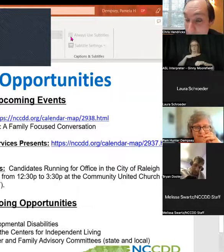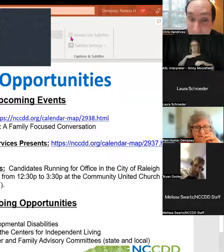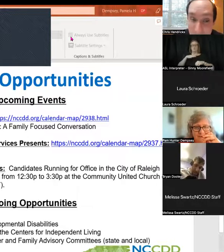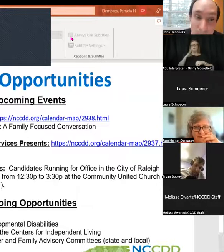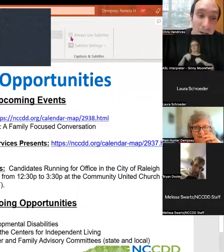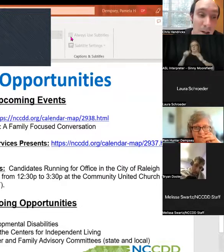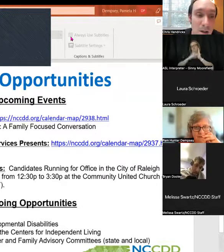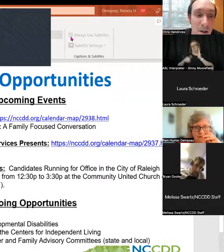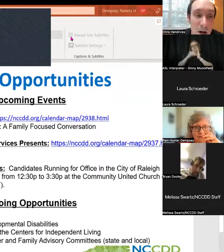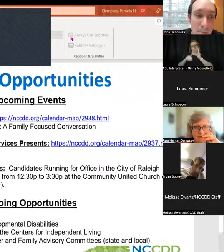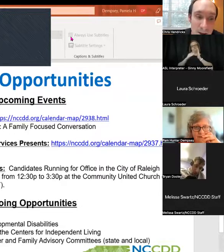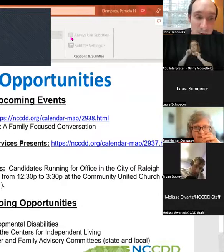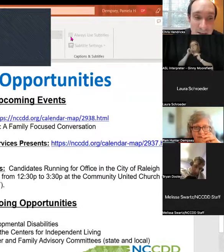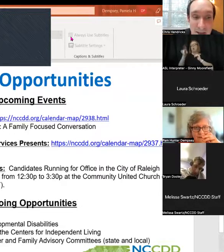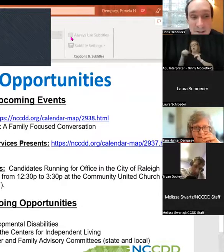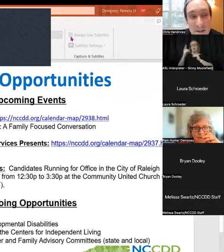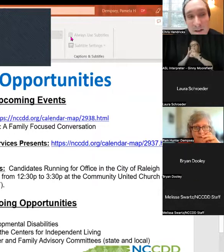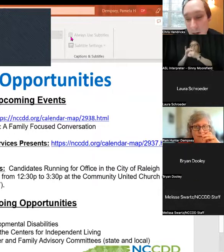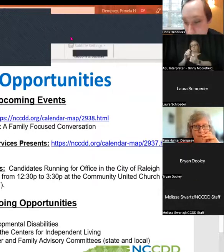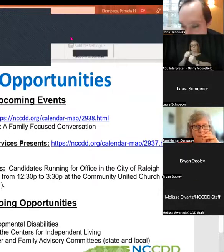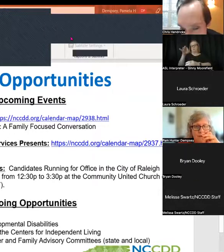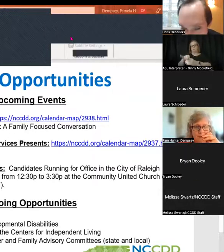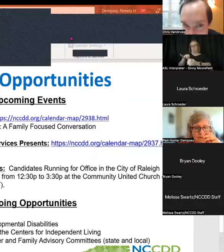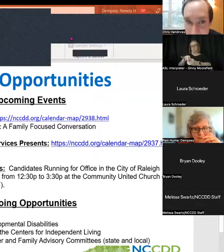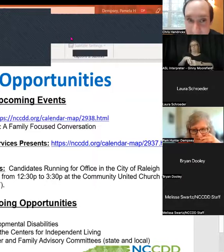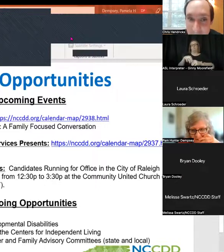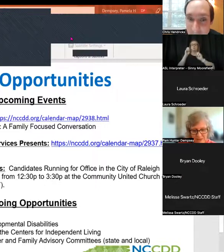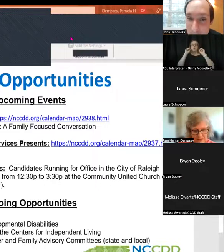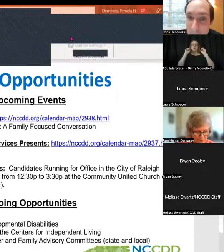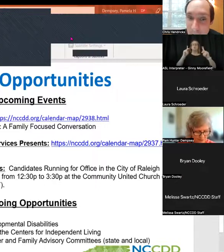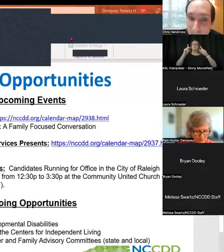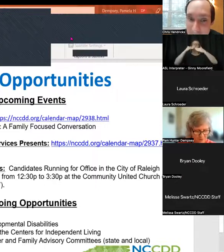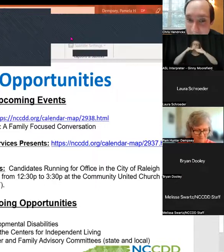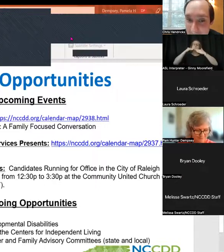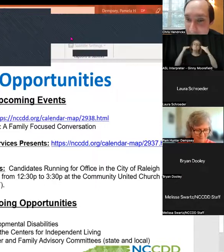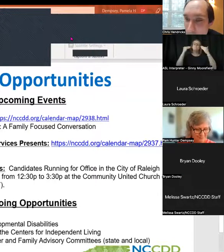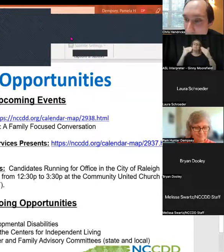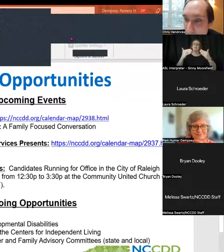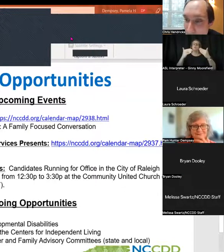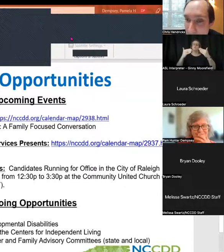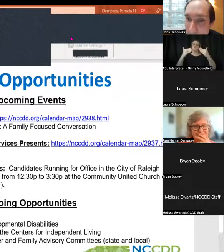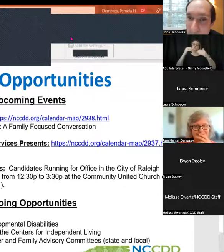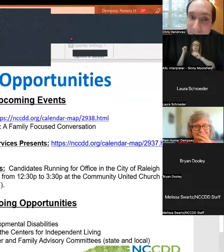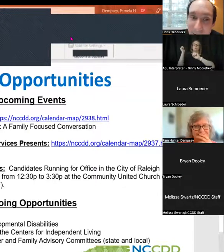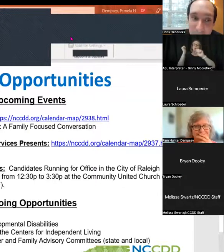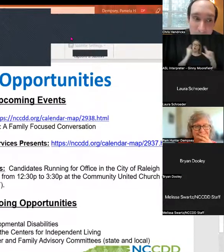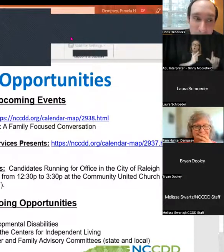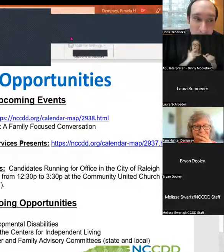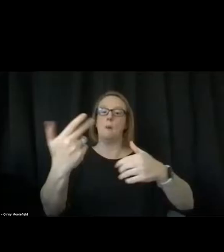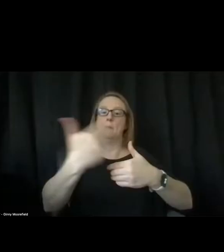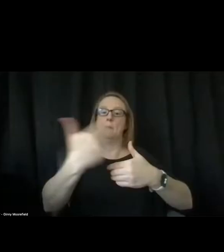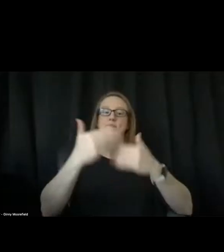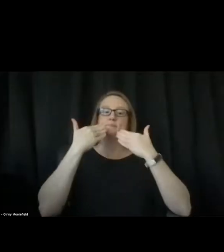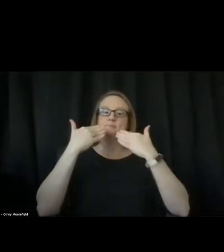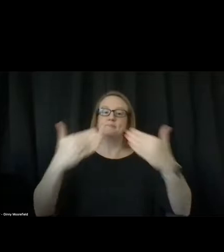asesor de familia de consumidor y con eso ya quiero decir gracias a todos los que